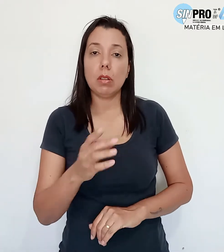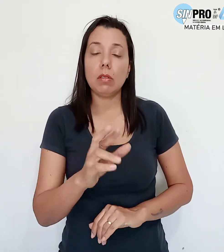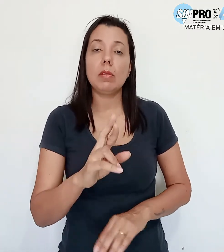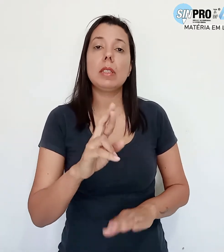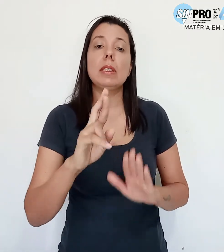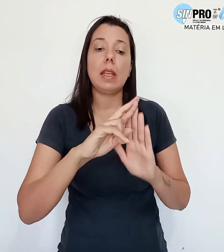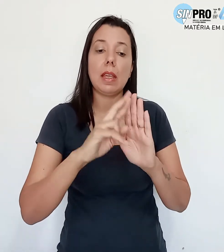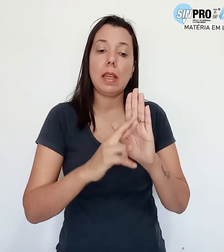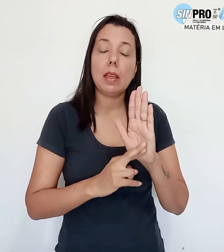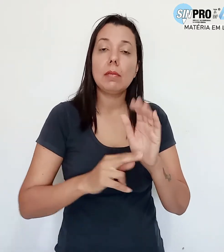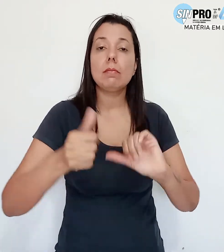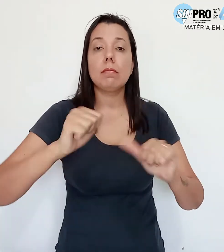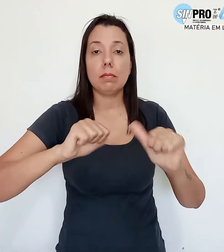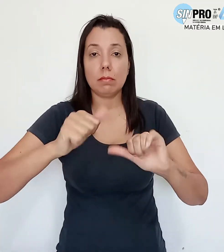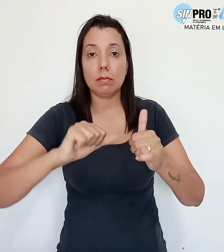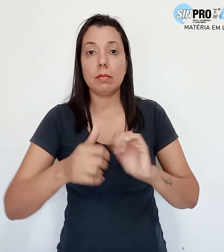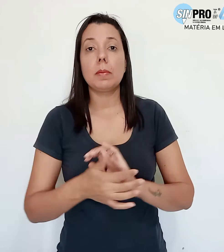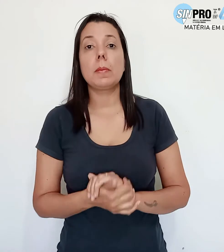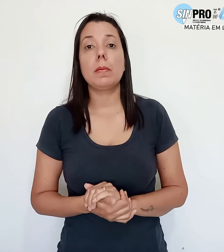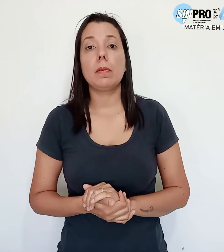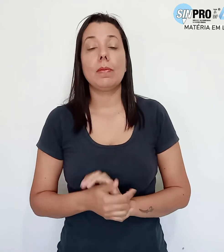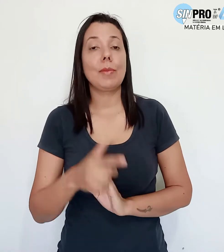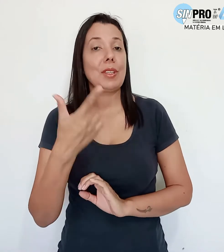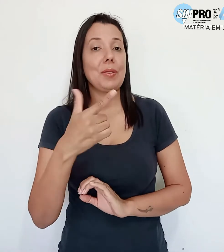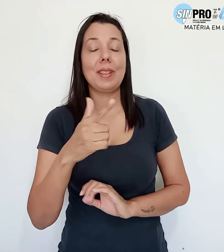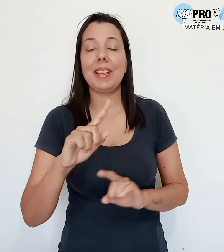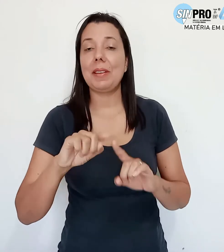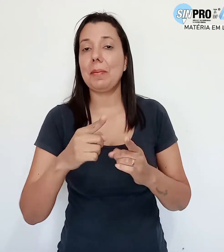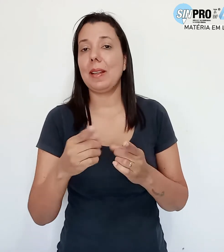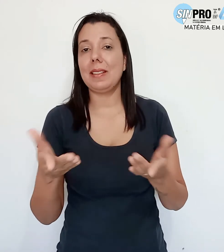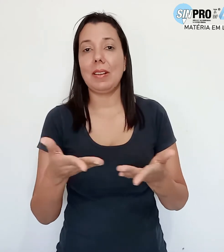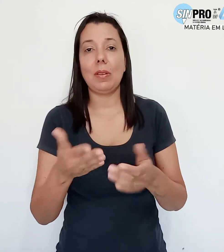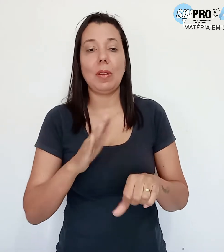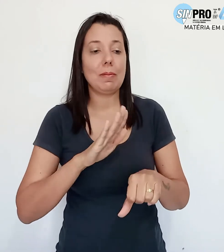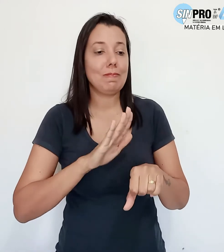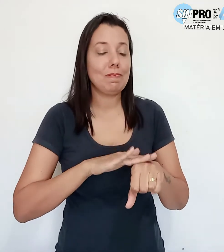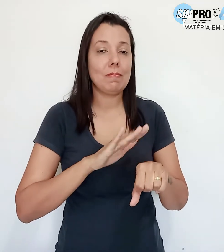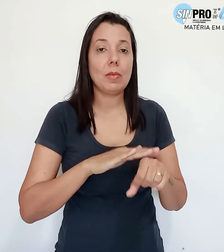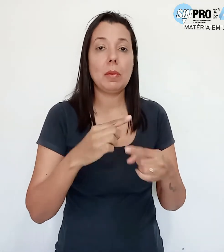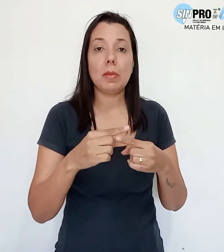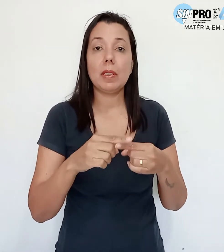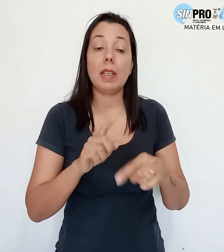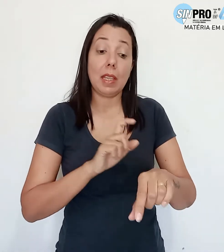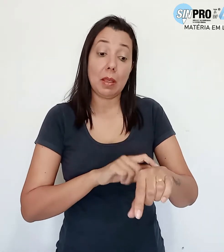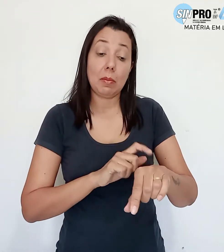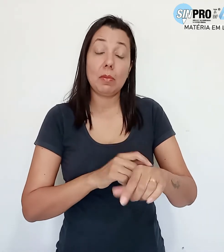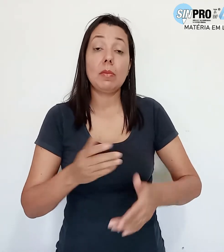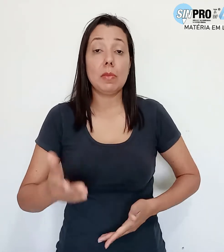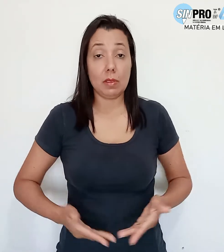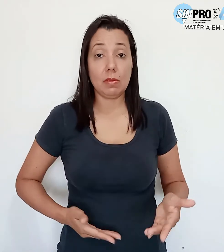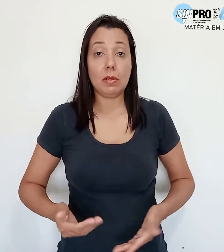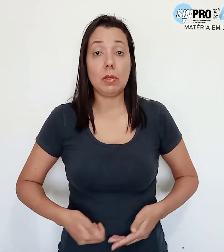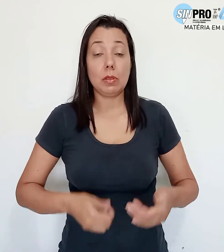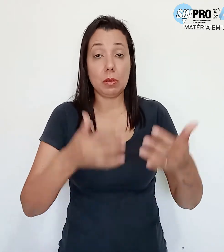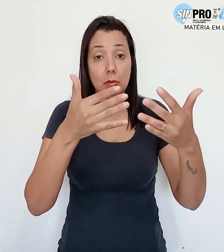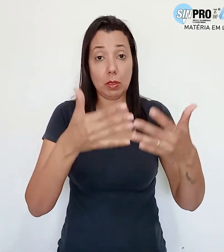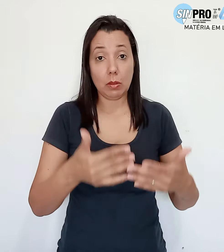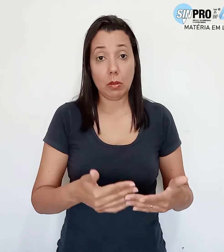regras de avaliação. Não existe mais promoção automática por tempo de serviço, explicou o diretor do DIAP